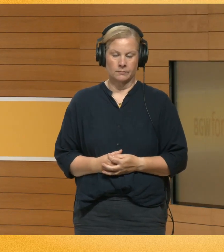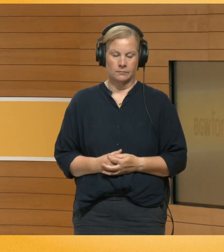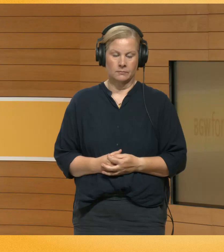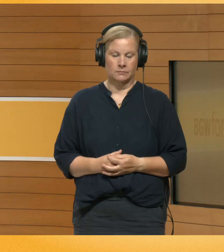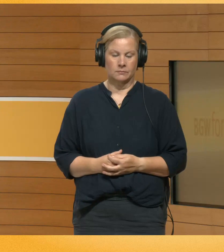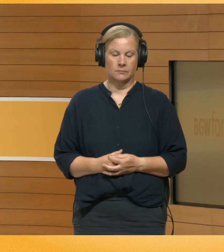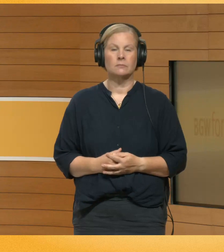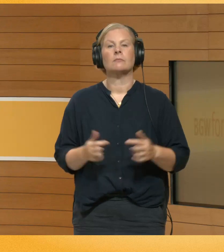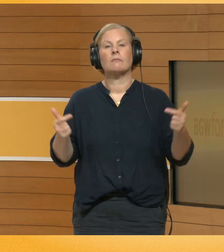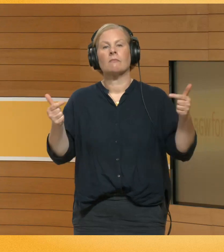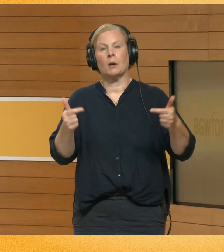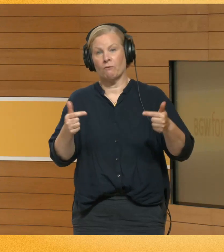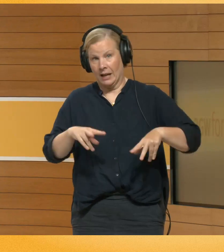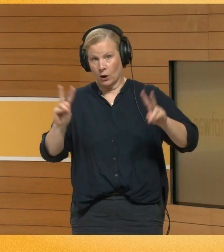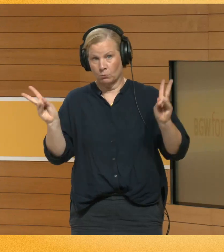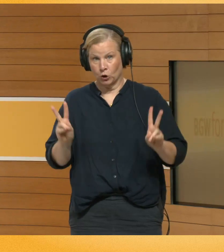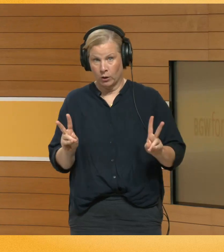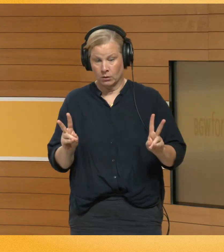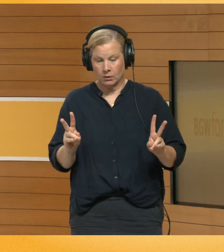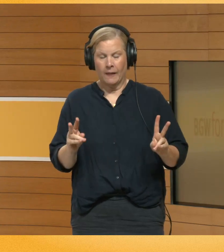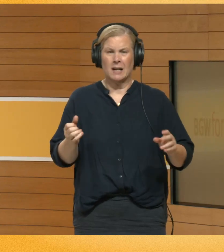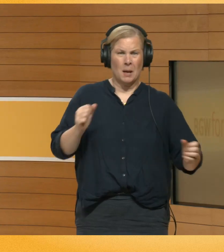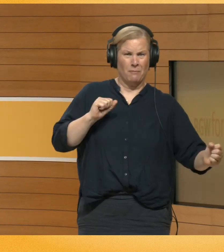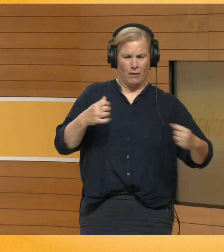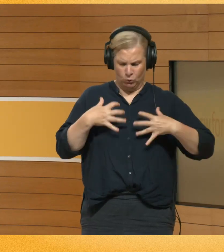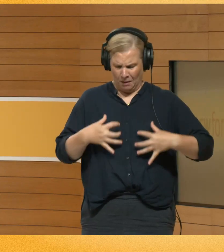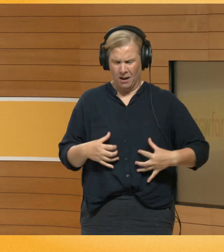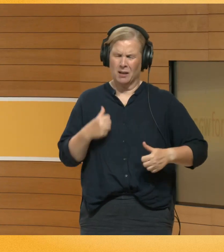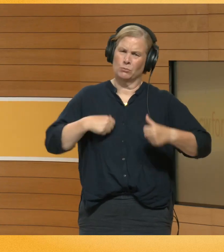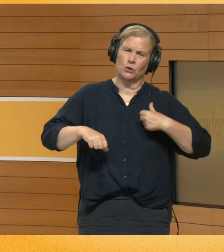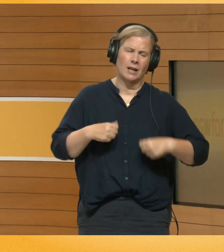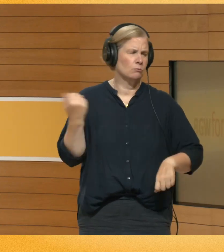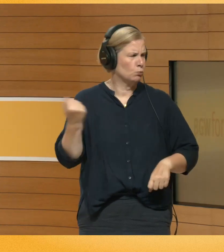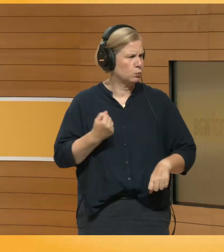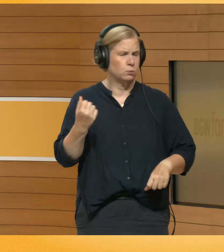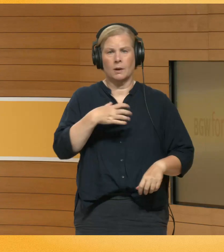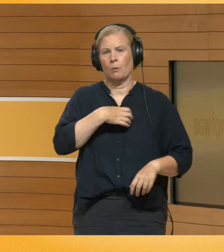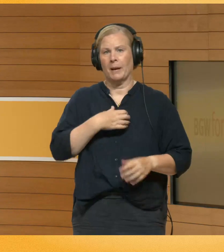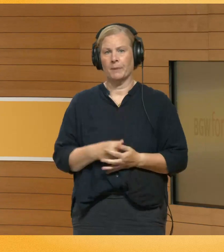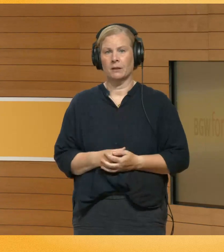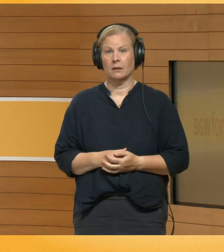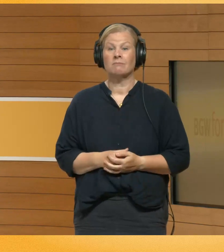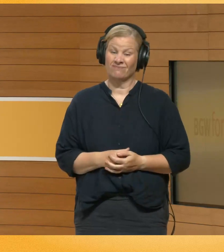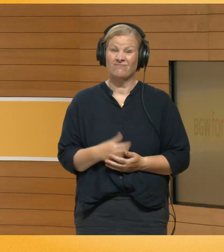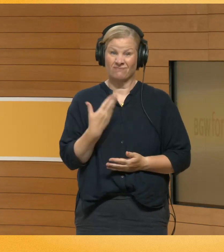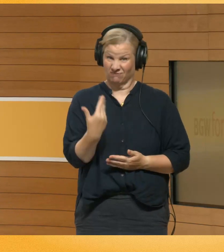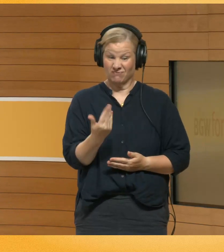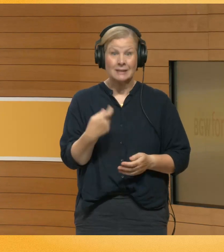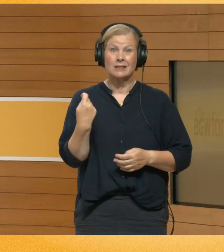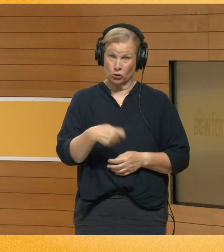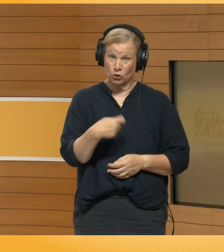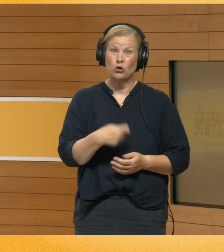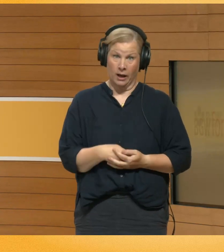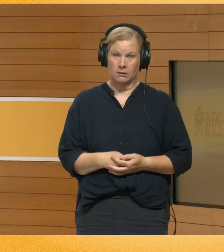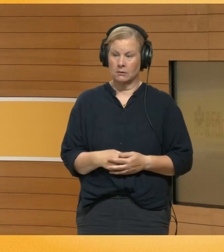In der Pflege und Betreuung sind Beschwerden am Bewegungsapparat ein großes Problem. Sie verursachen hohe Kosten, menschliches